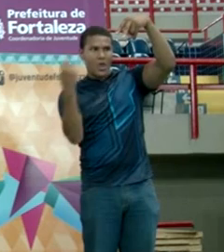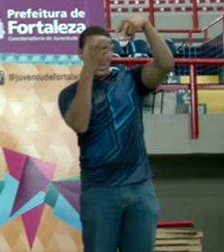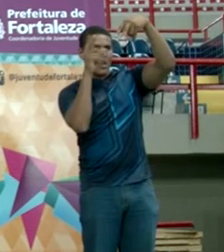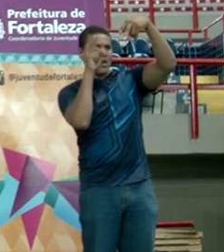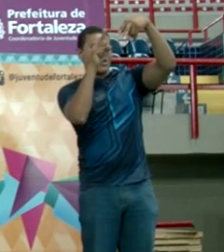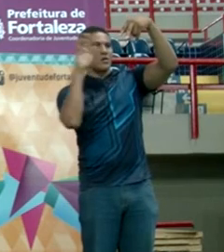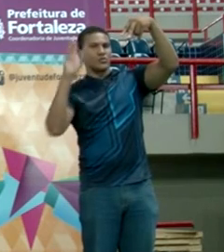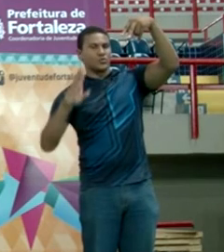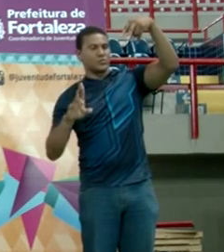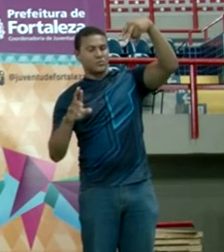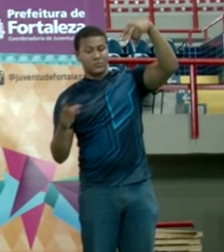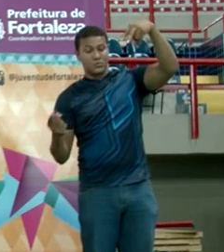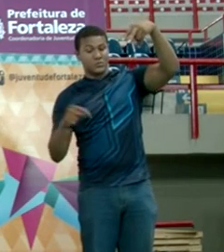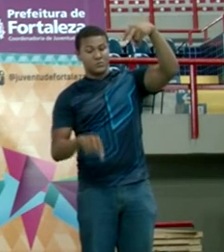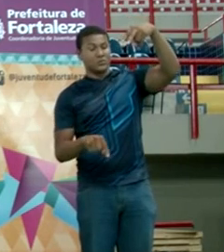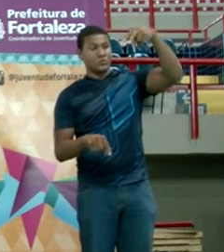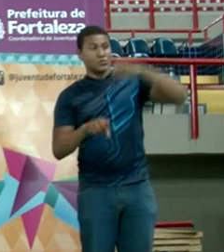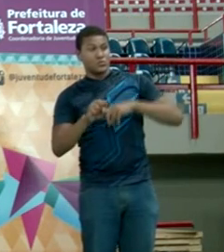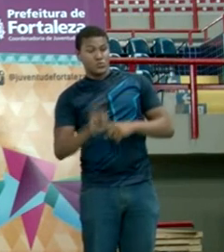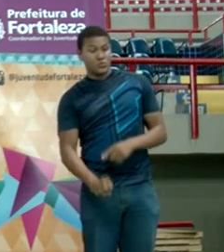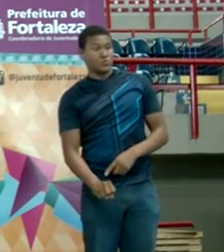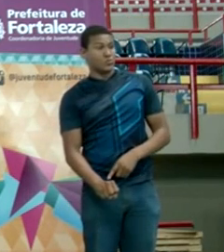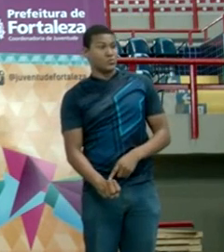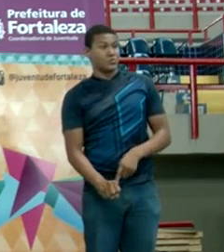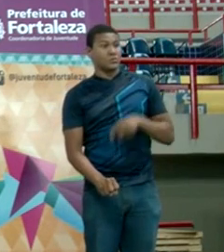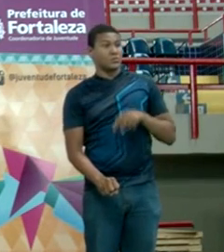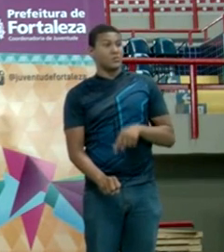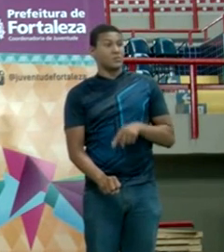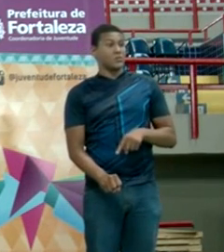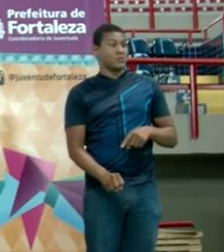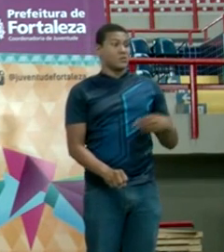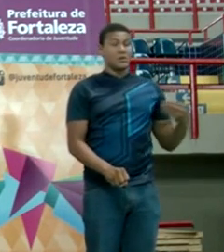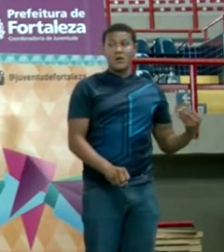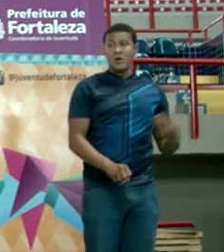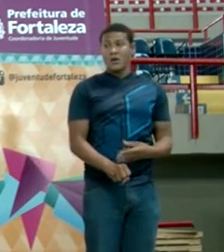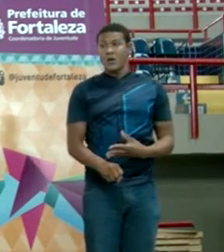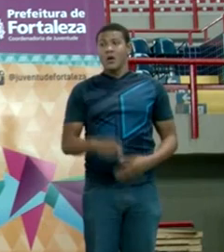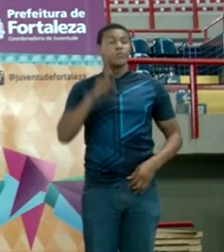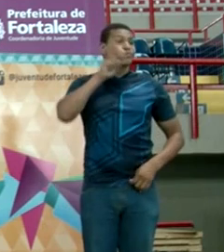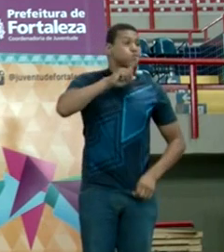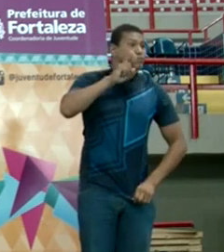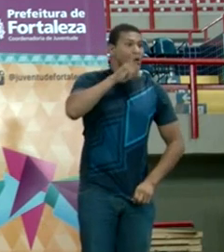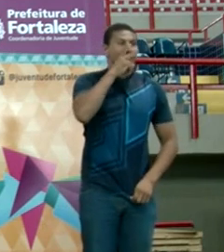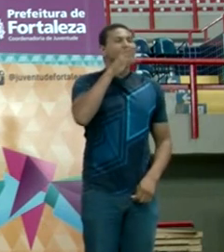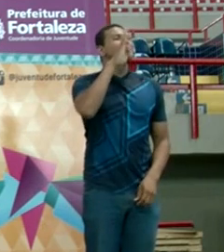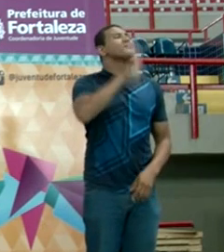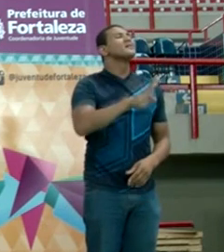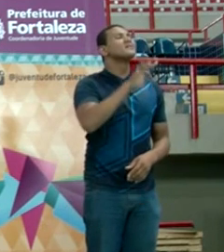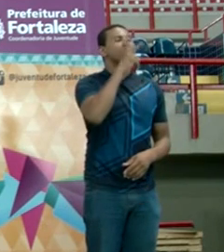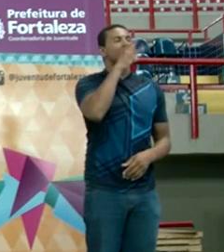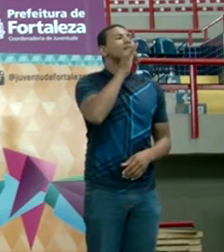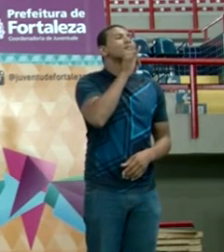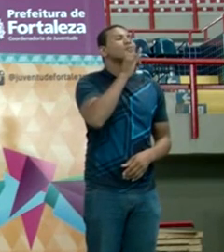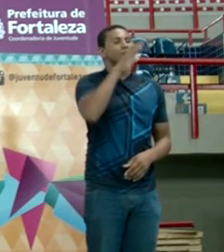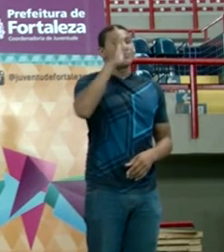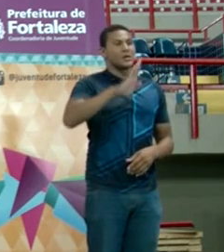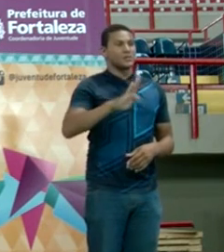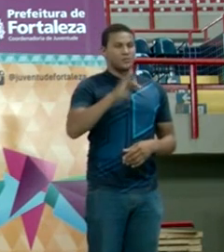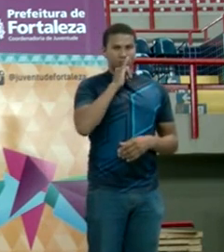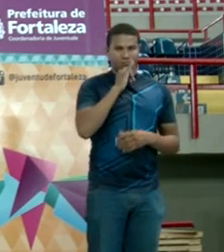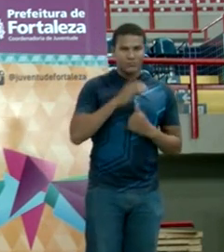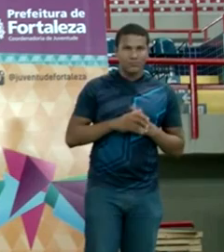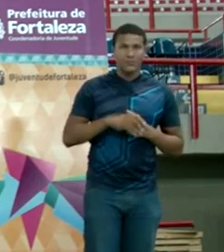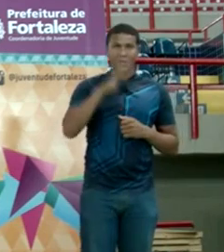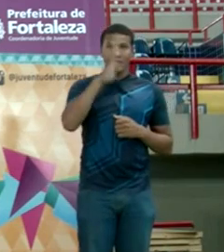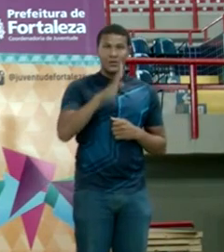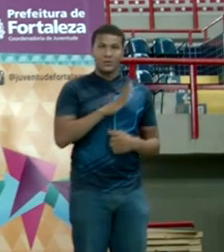invadindo a Coreia. E a região do lado sul recebeu apoio americano. É como se o Brasil, a União Soviética, tivesse